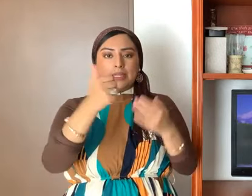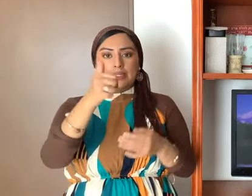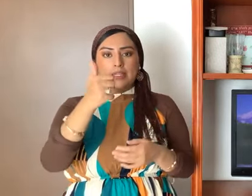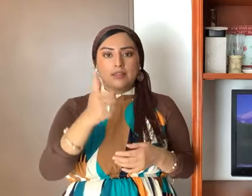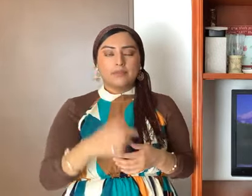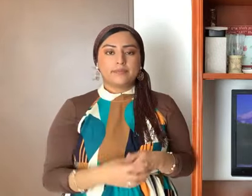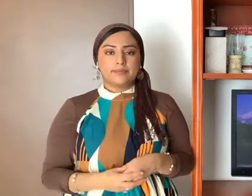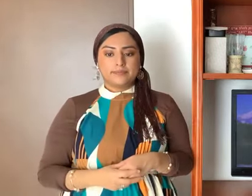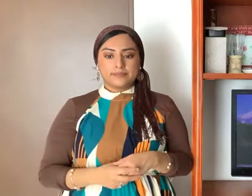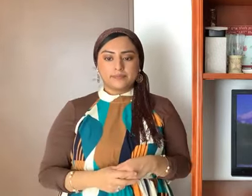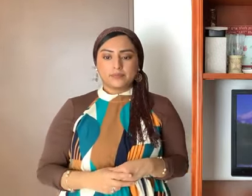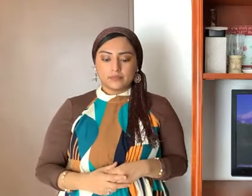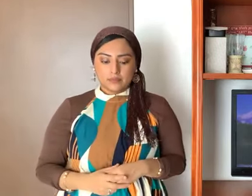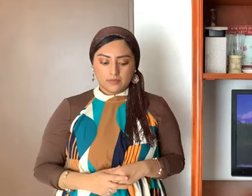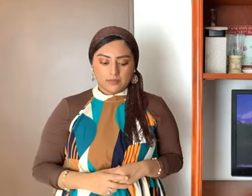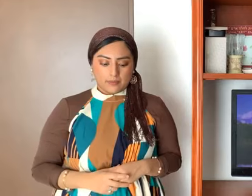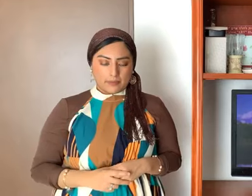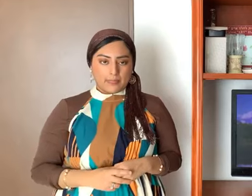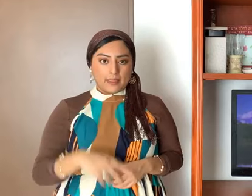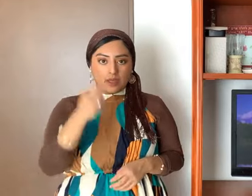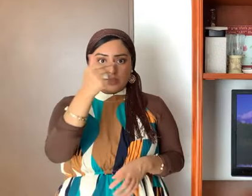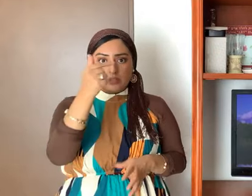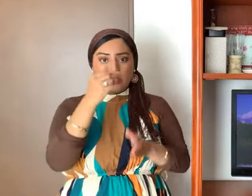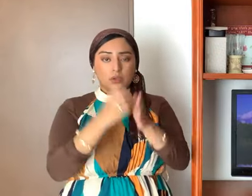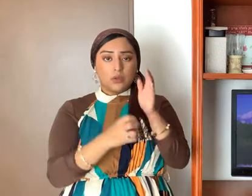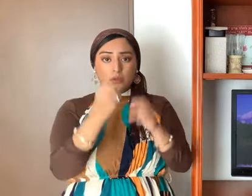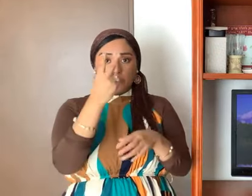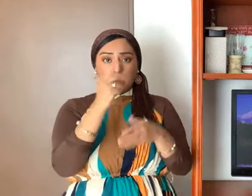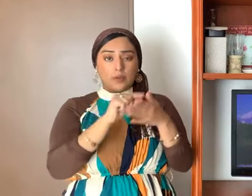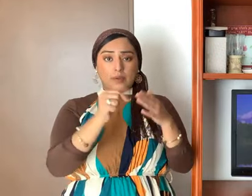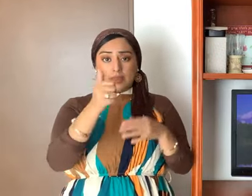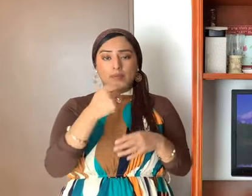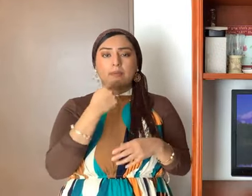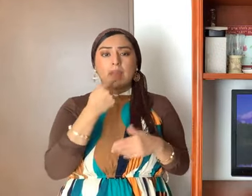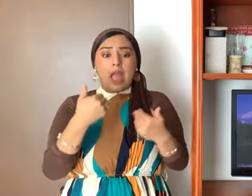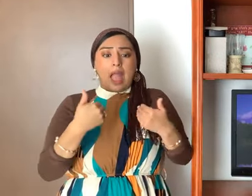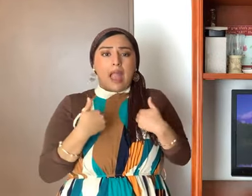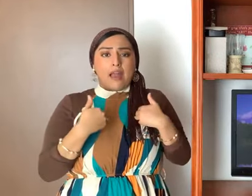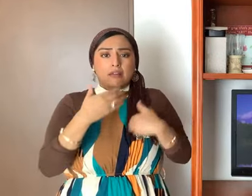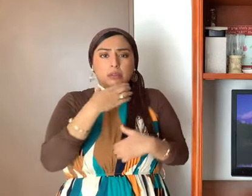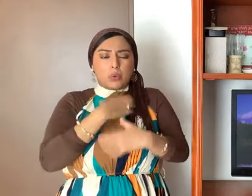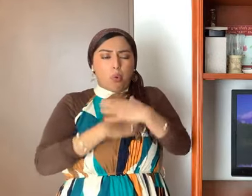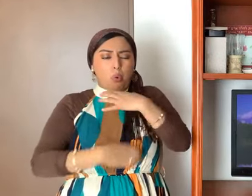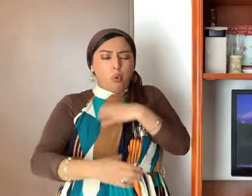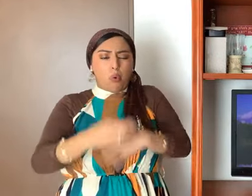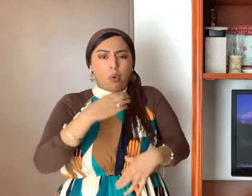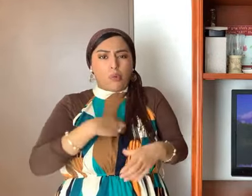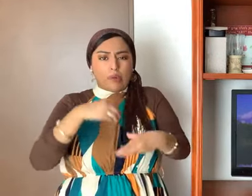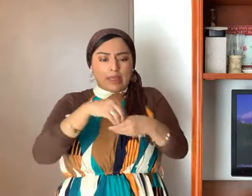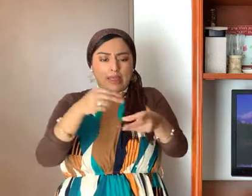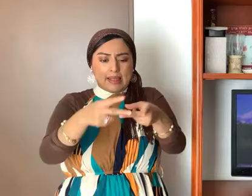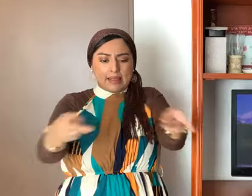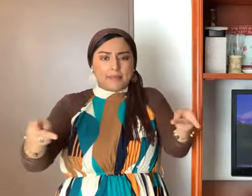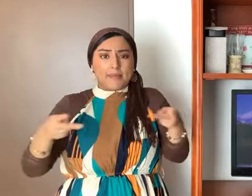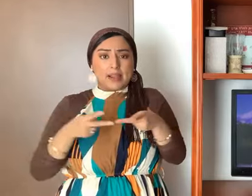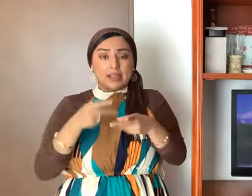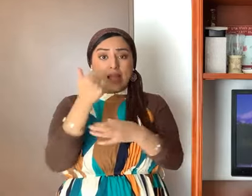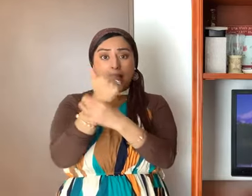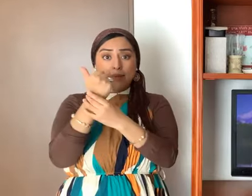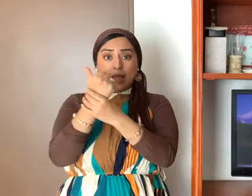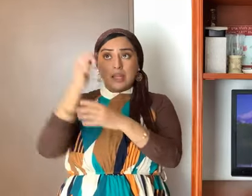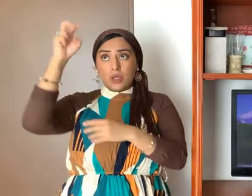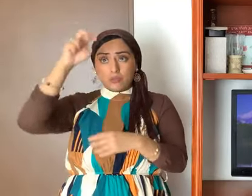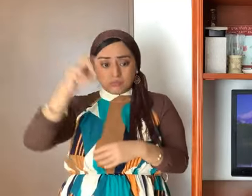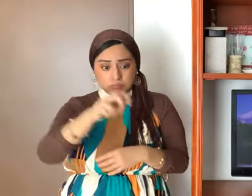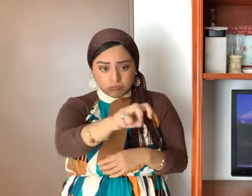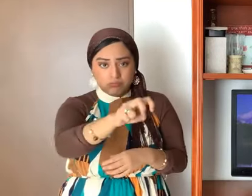10. Muy bien. En Génesis 12, verso 10 dice, y hubo entonces hambre en la tierra, y descendió Abraham a